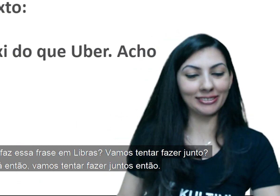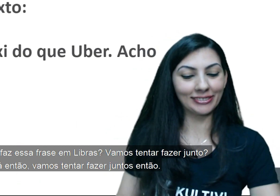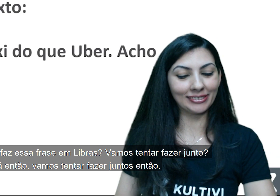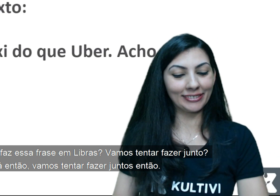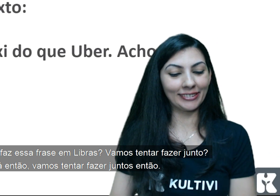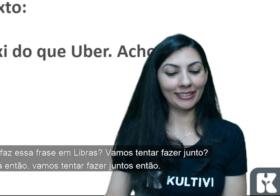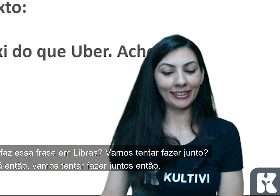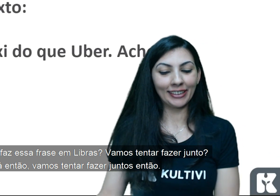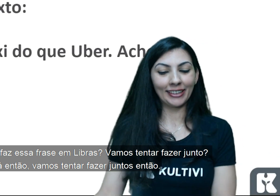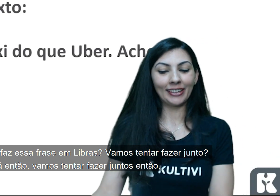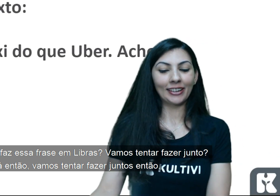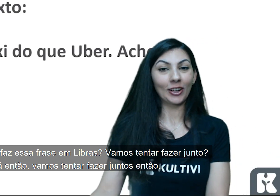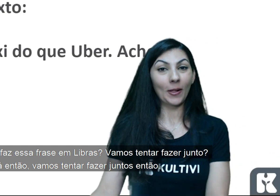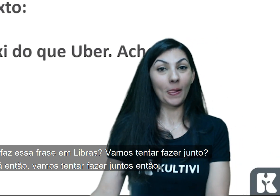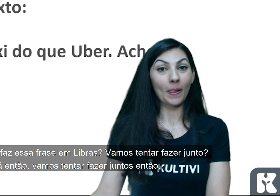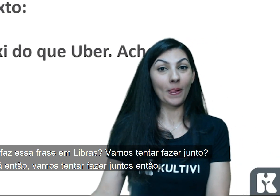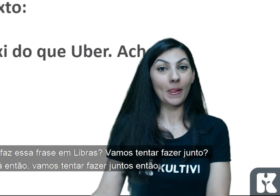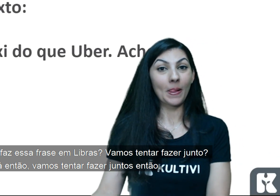em Libra?